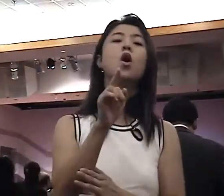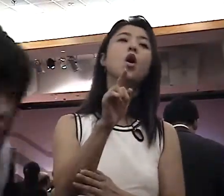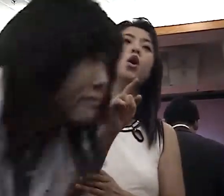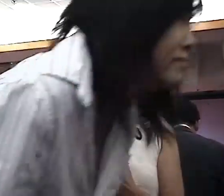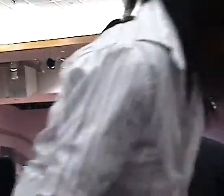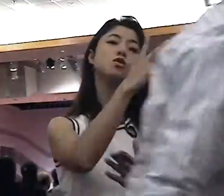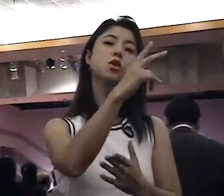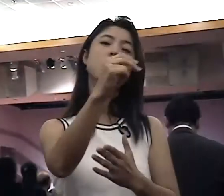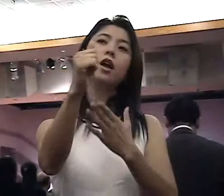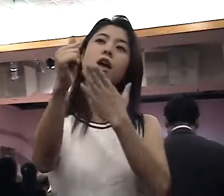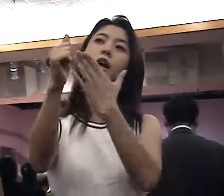주께